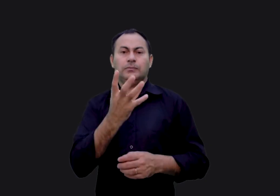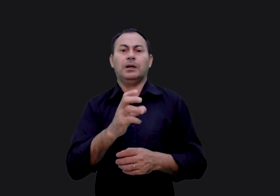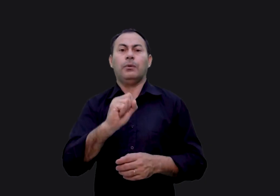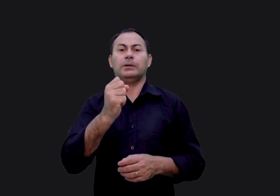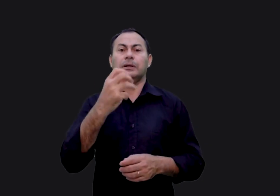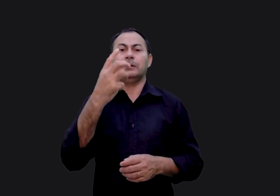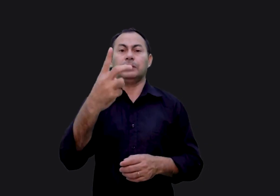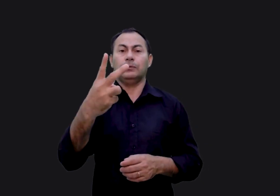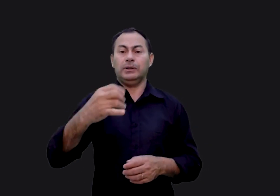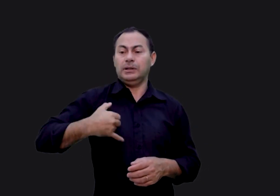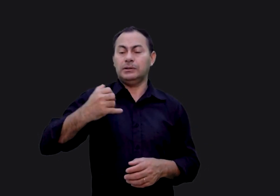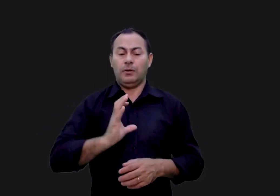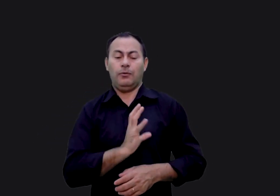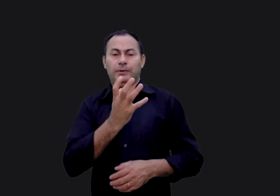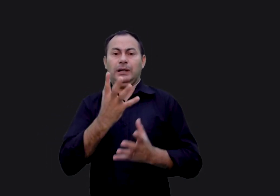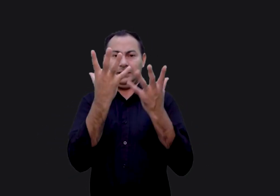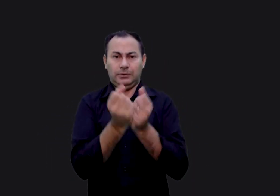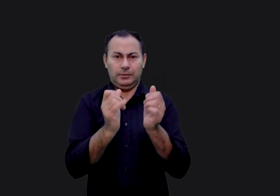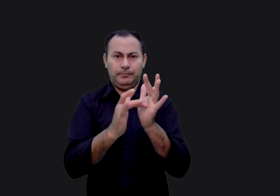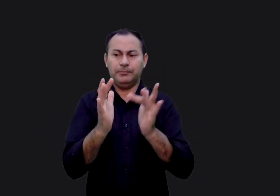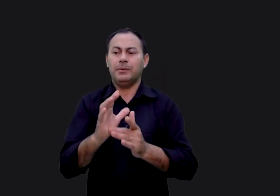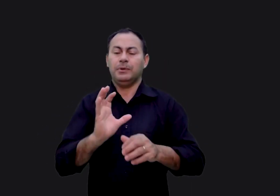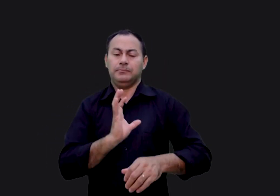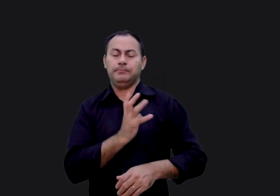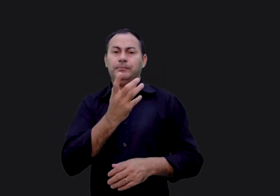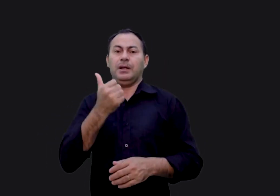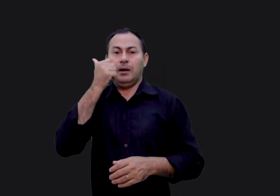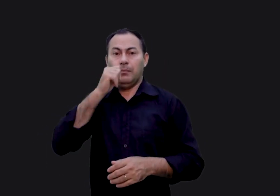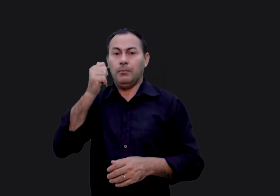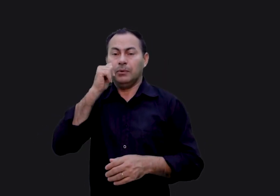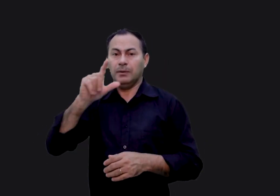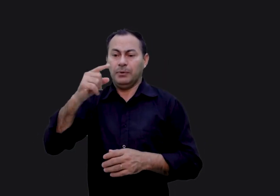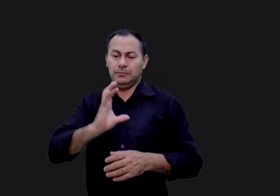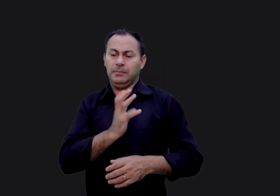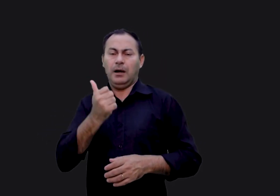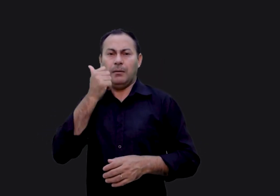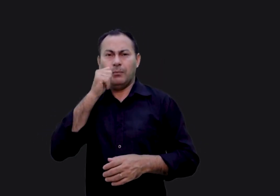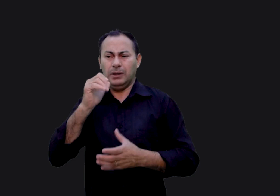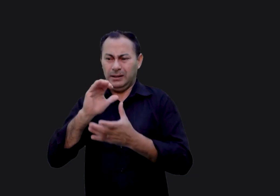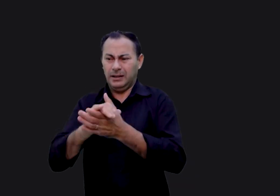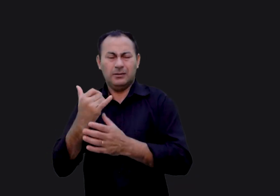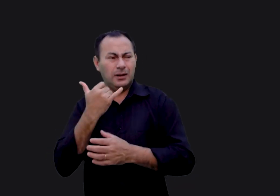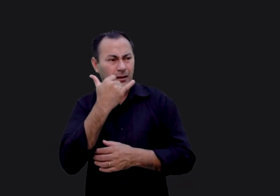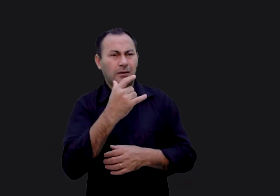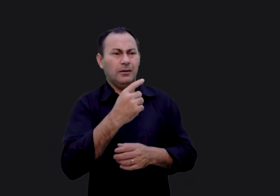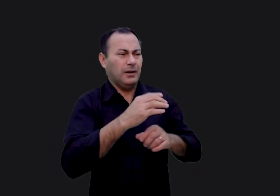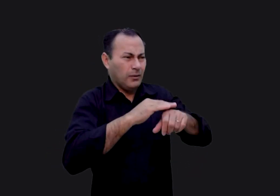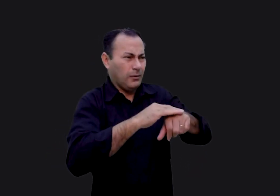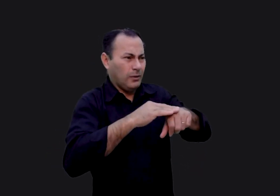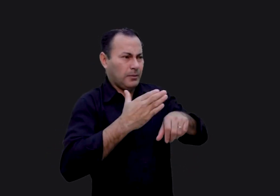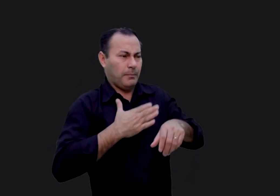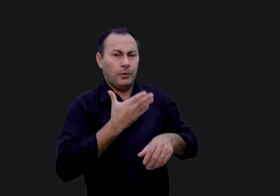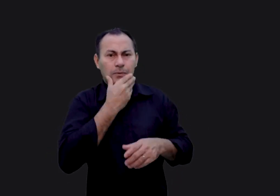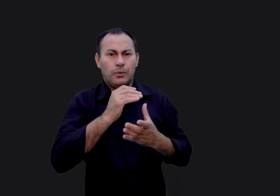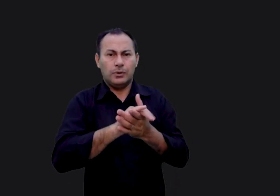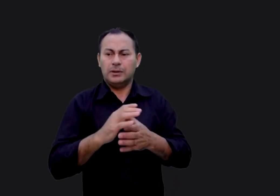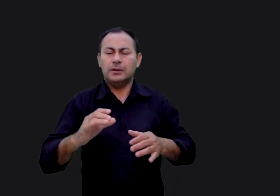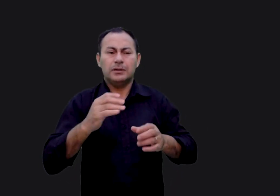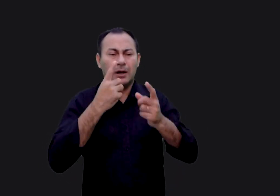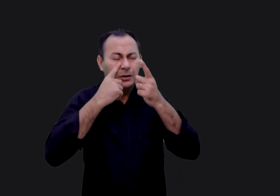aos 82 anos. Depois de sua conversão, sua esposa me telefonou e disse, o senhor precisa falar com meu marido. Ele só